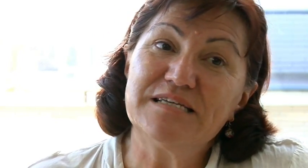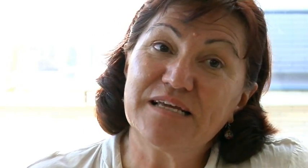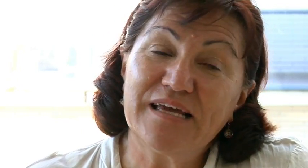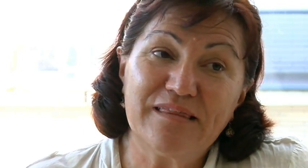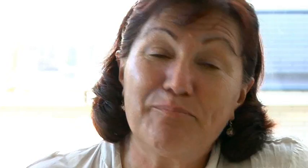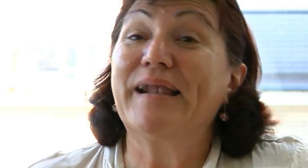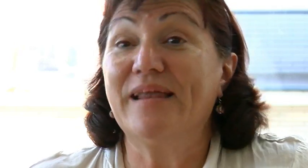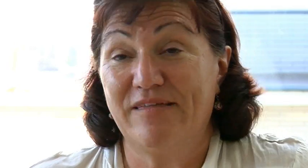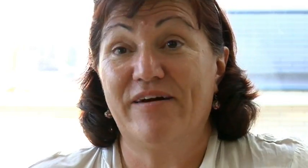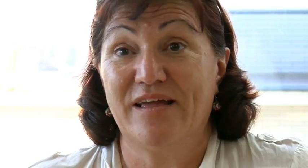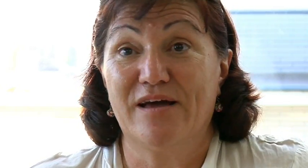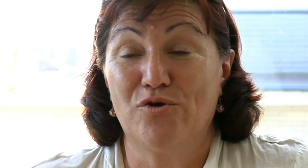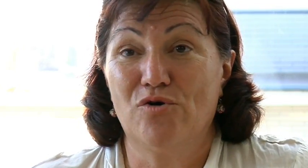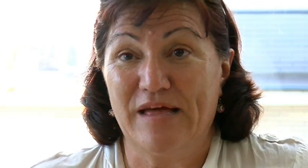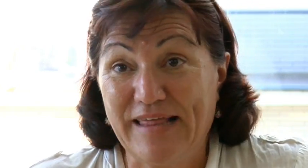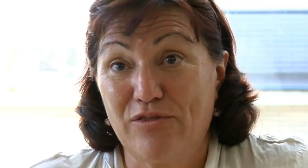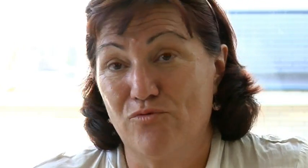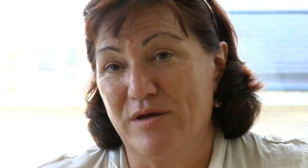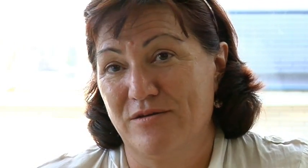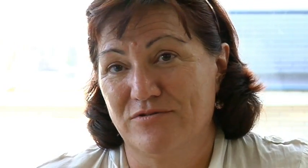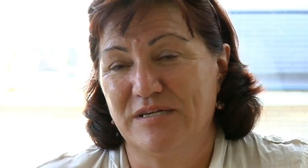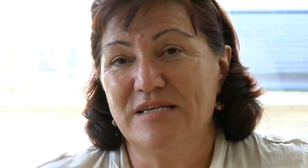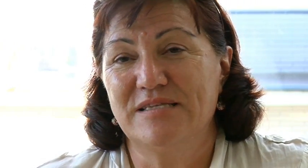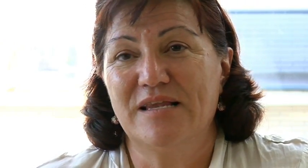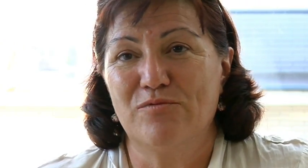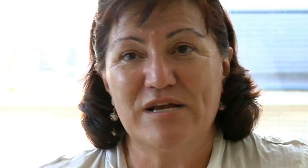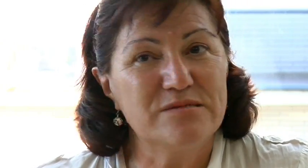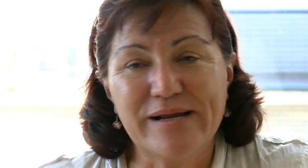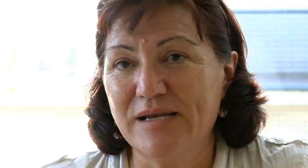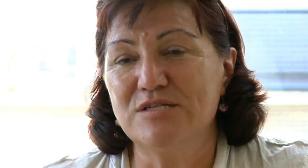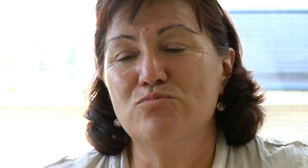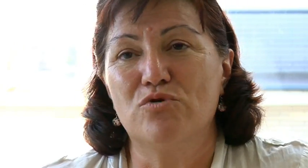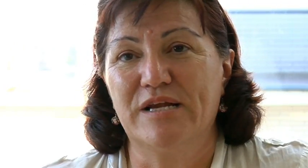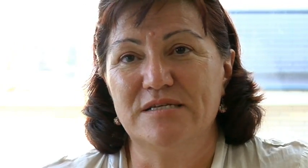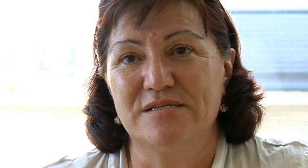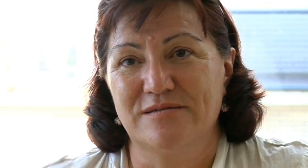gent que parla diferent que jo d'idioma. O sigui, ells tenen unes barreres molt grans.